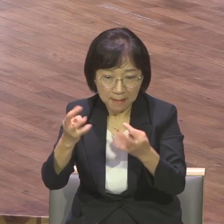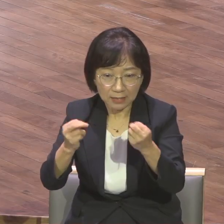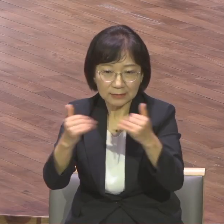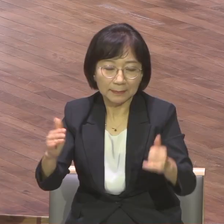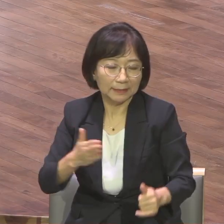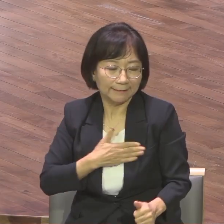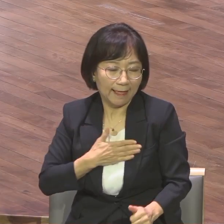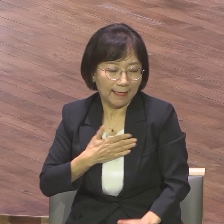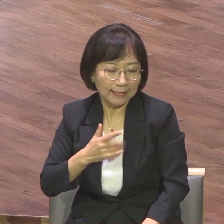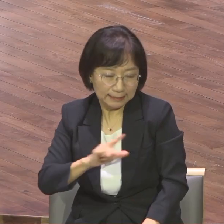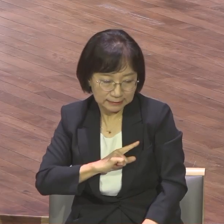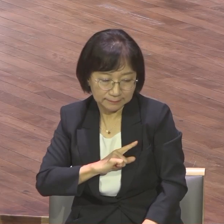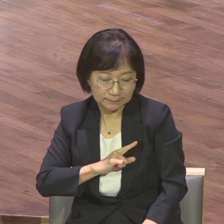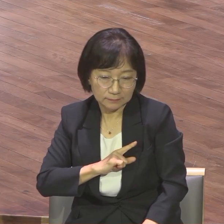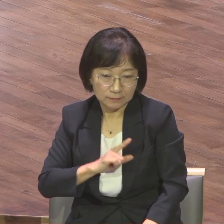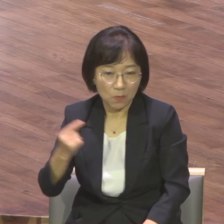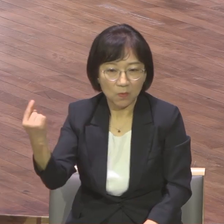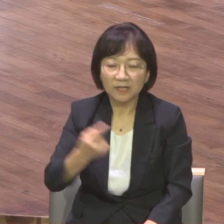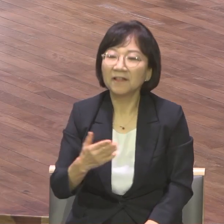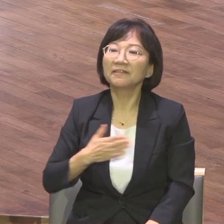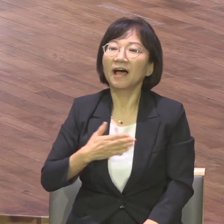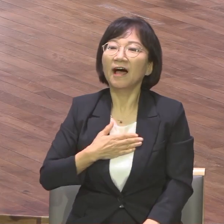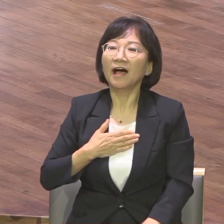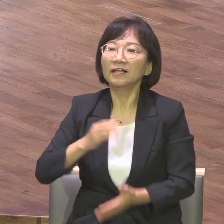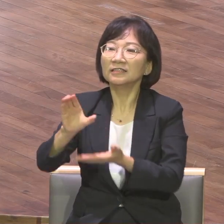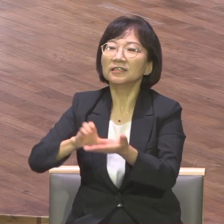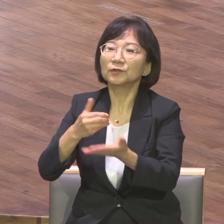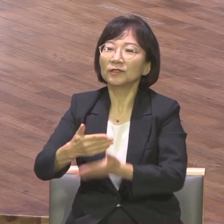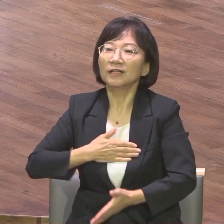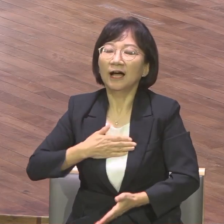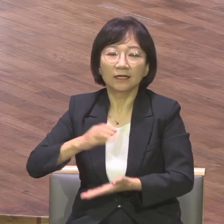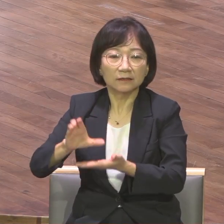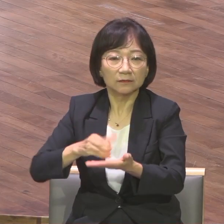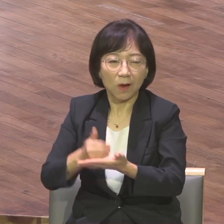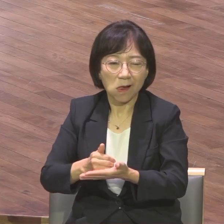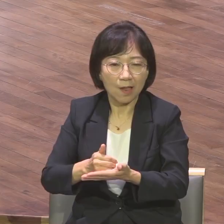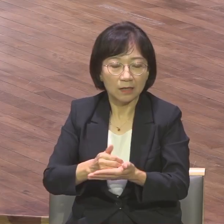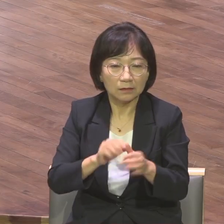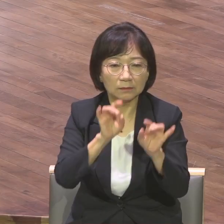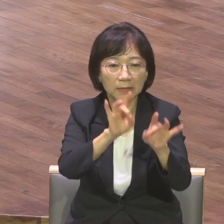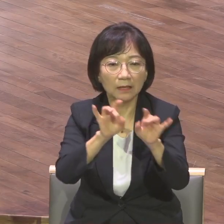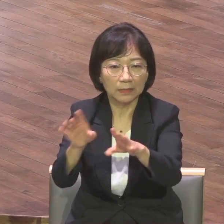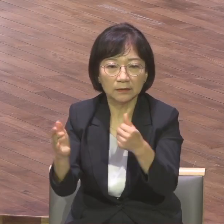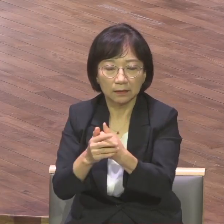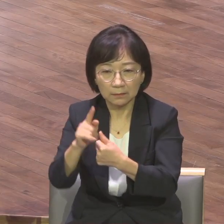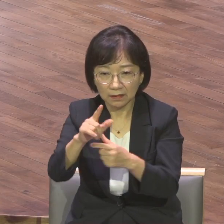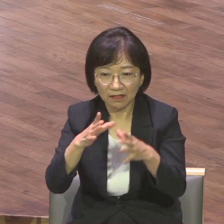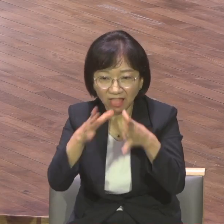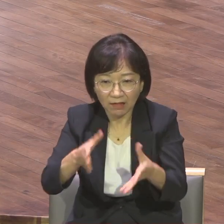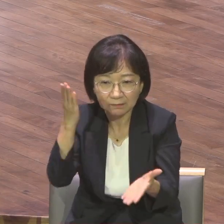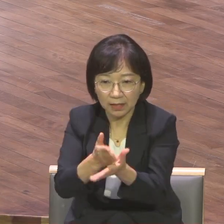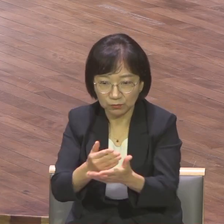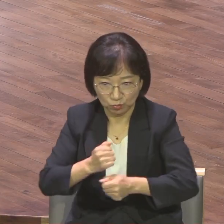와서 이르되 내가 그라하여 많은 사람을 미혹하리라.